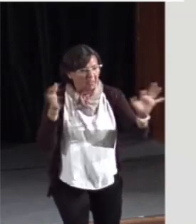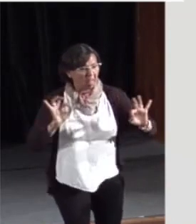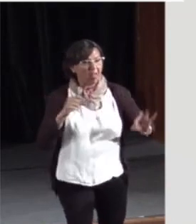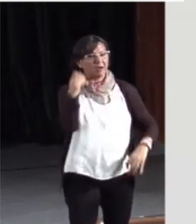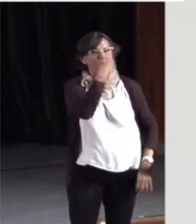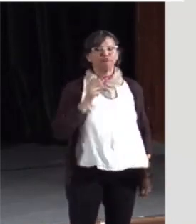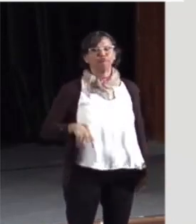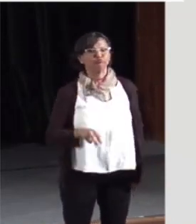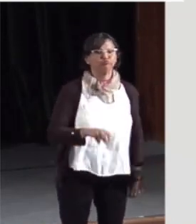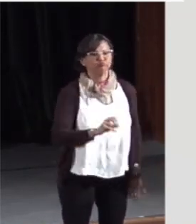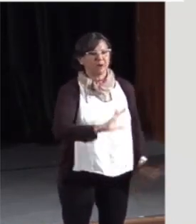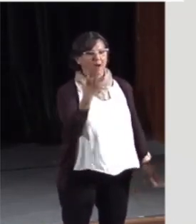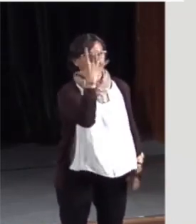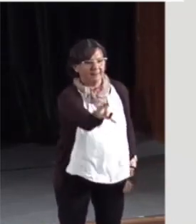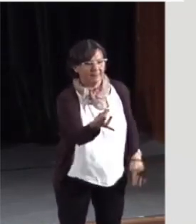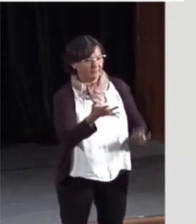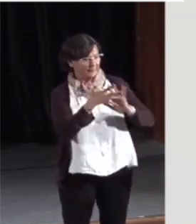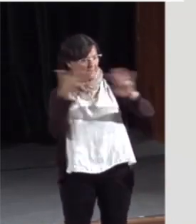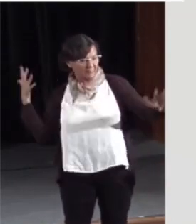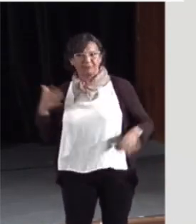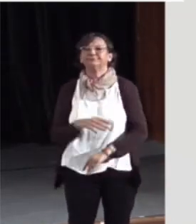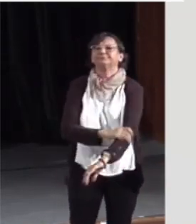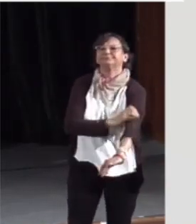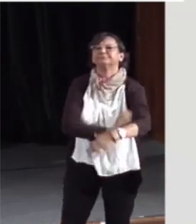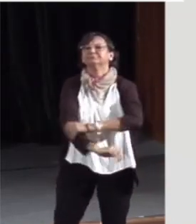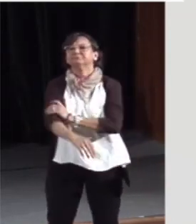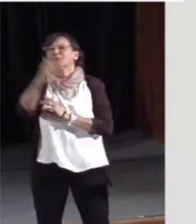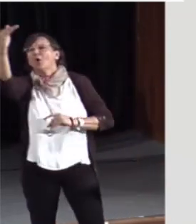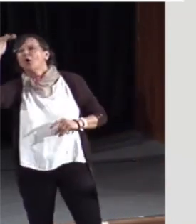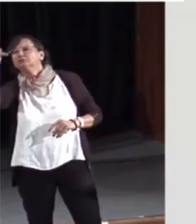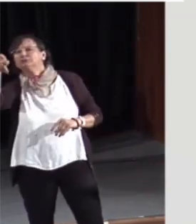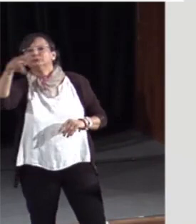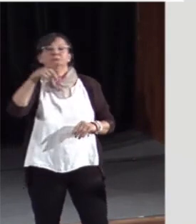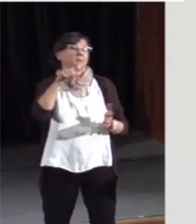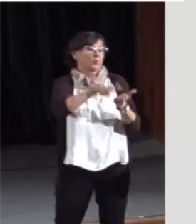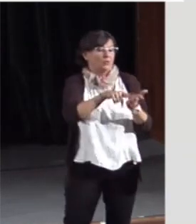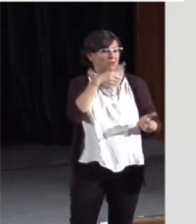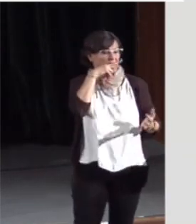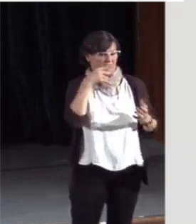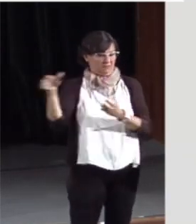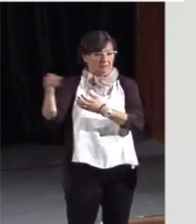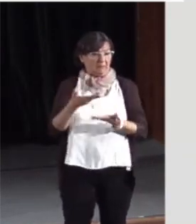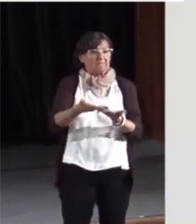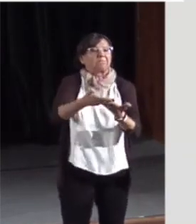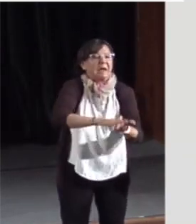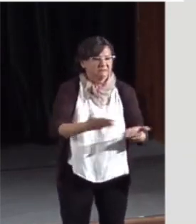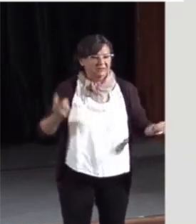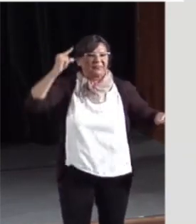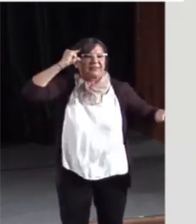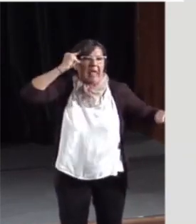para denotar velocidad. Y ya se entiende que estás andando de manera más rápida.